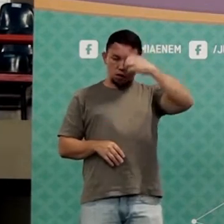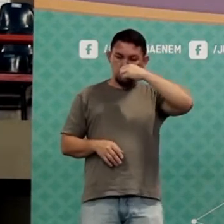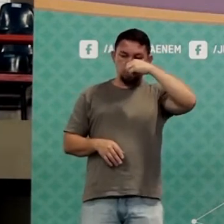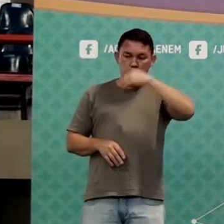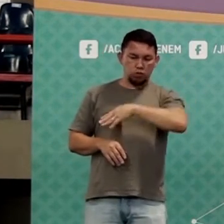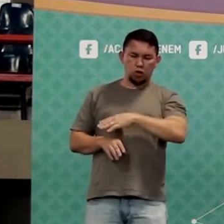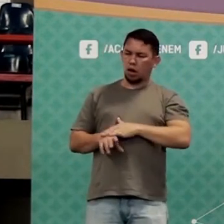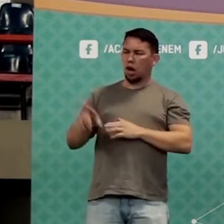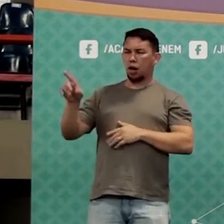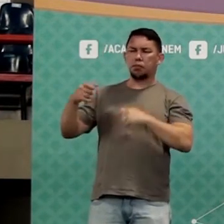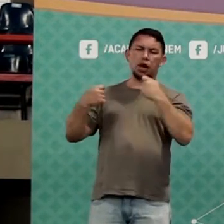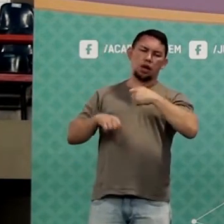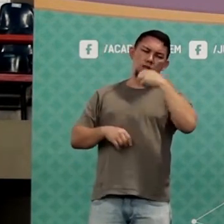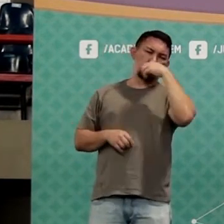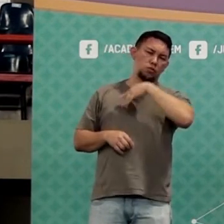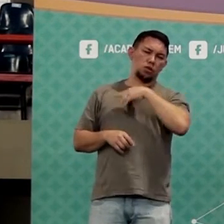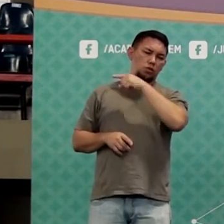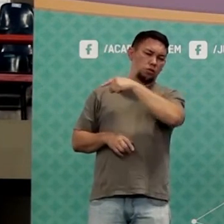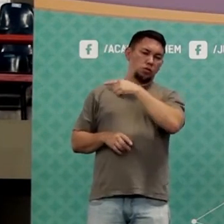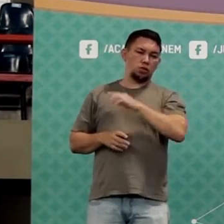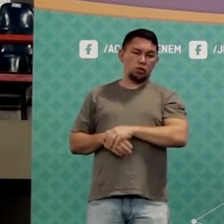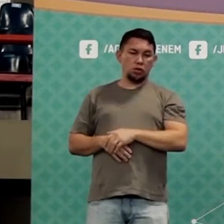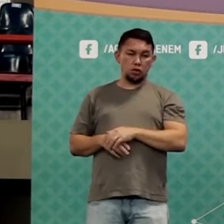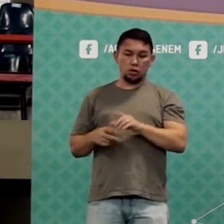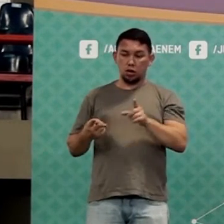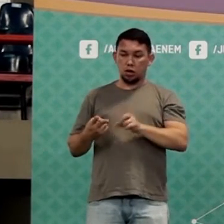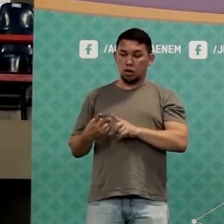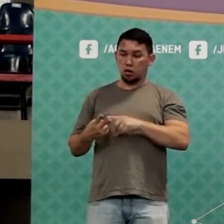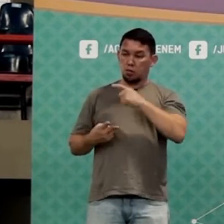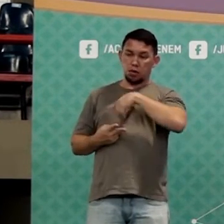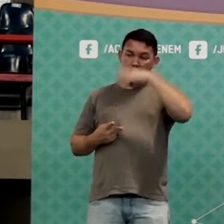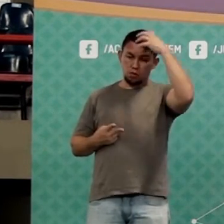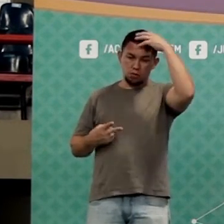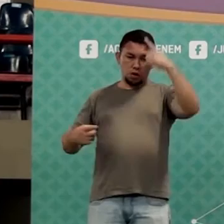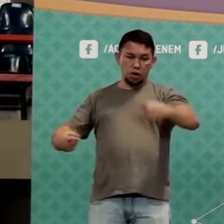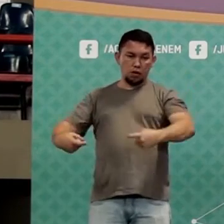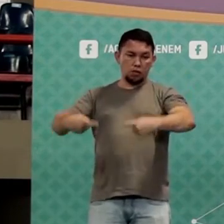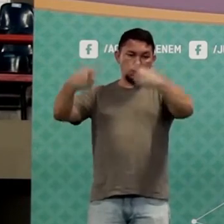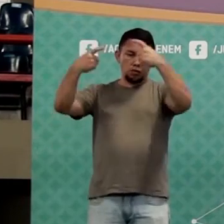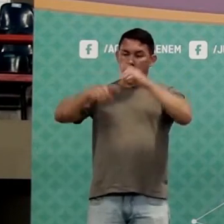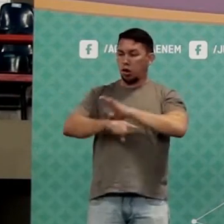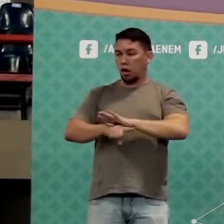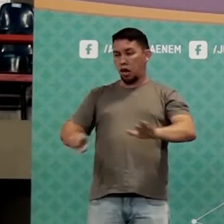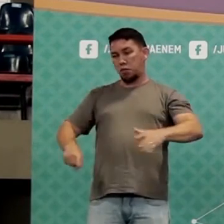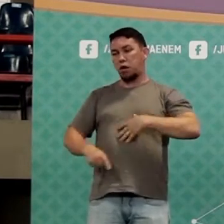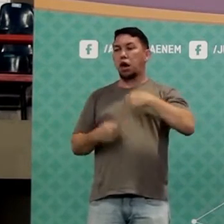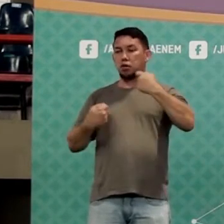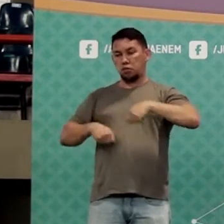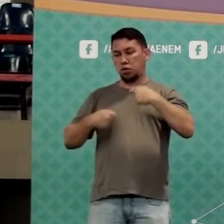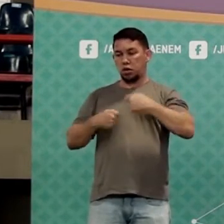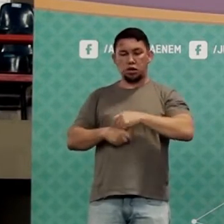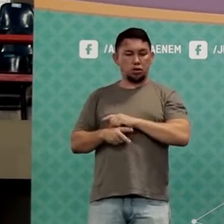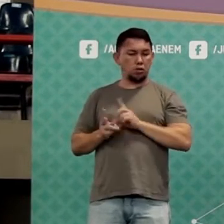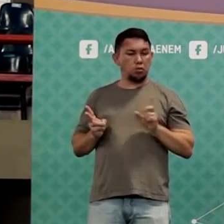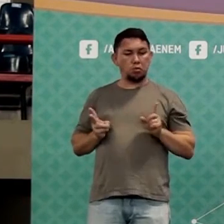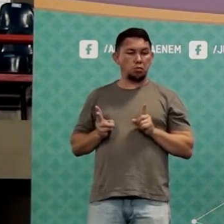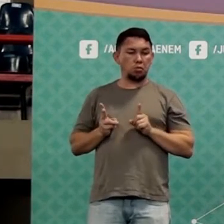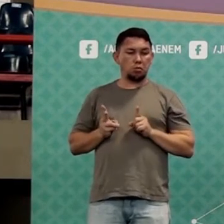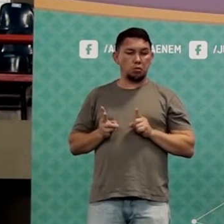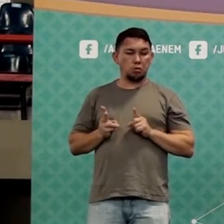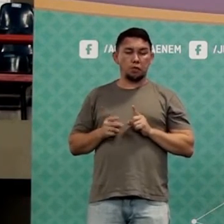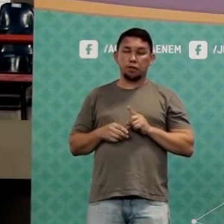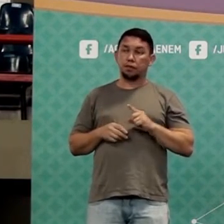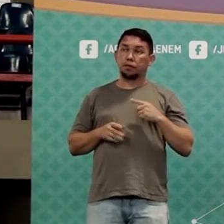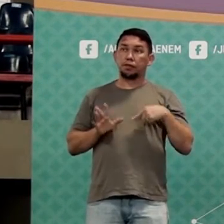foi necessário tomar aquela atitude. Mas ele fez uma guerra. Foi necessário fazer a guerra. Ele